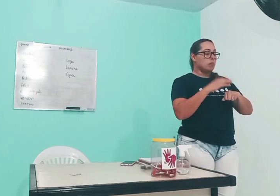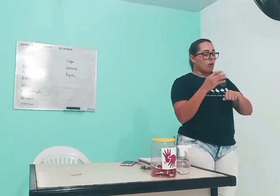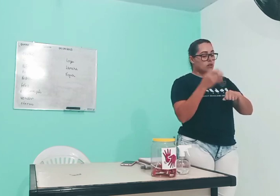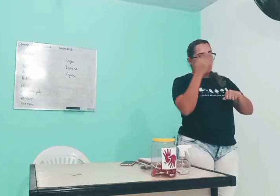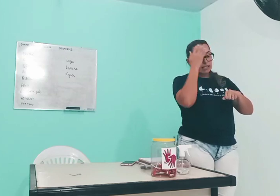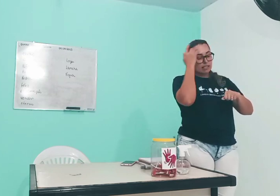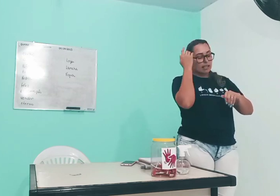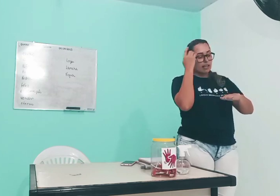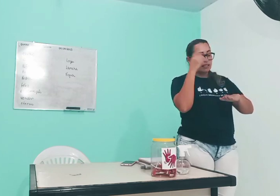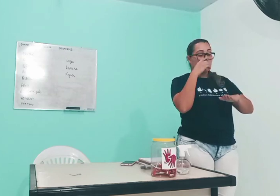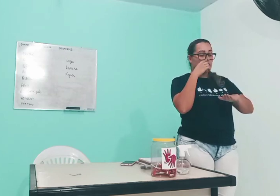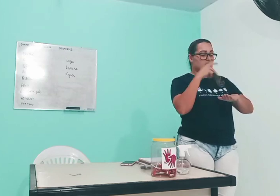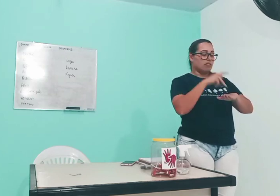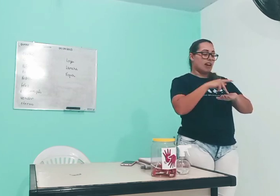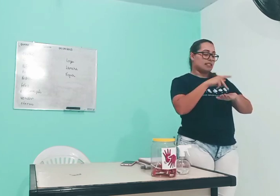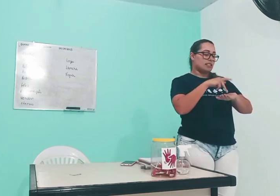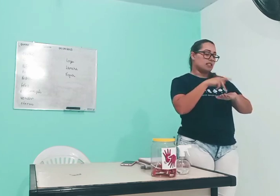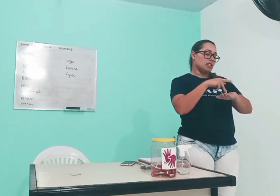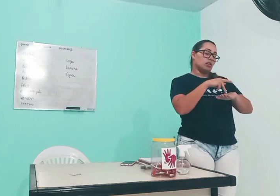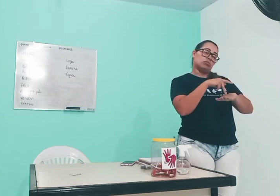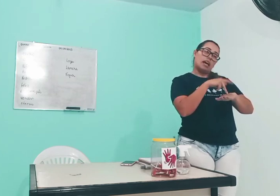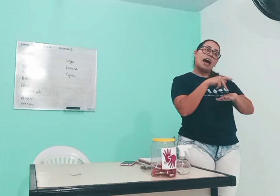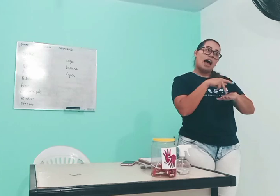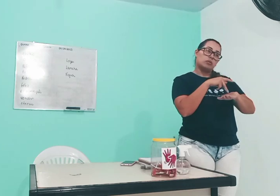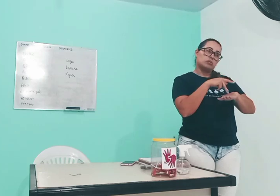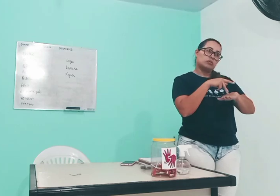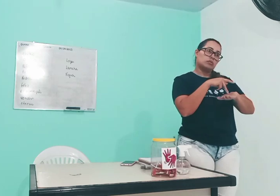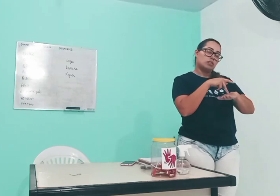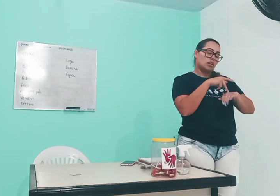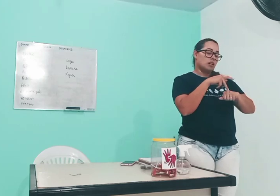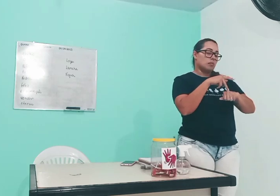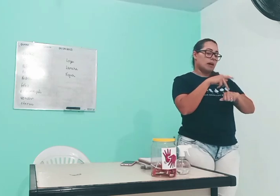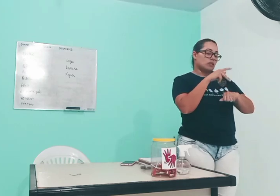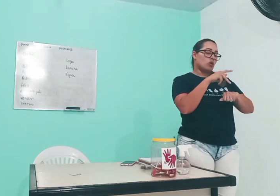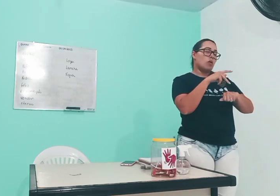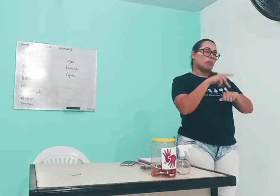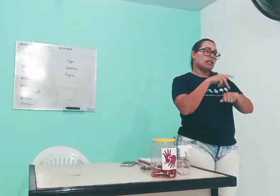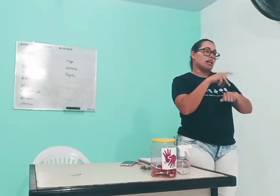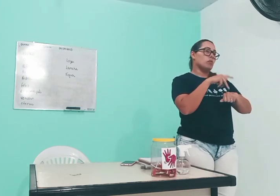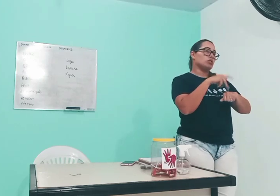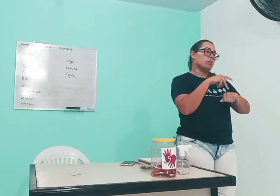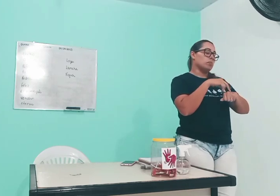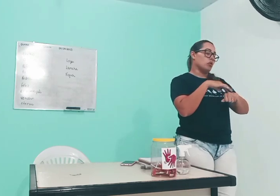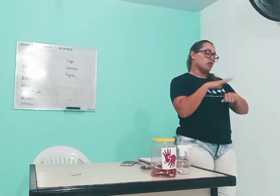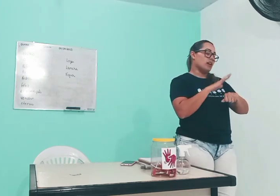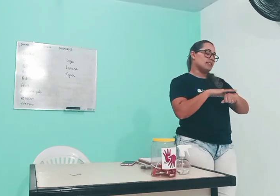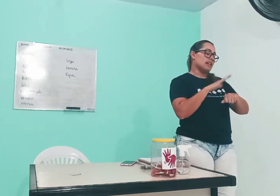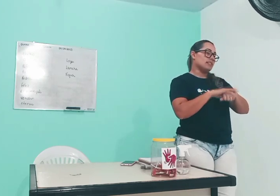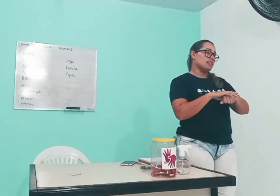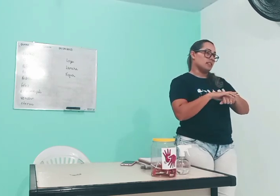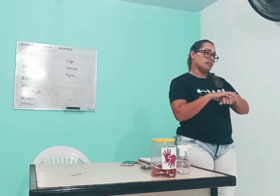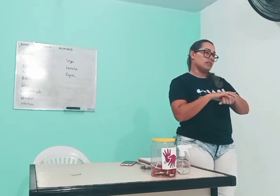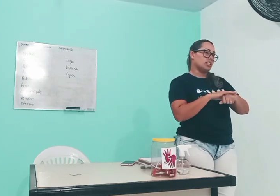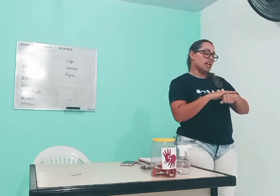posso fazer. Tem gente que faz assim, não está errado. Mas normalmente a mão de apoio vai ser assim,